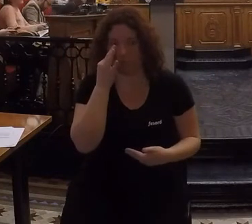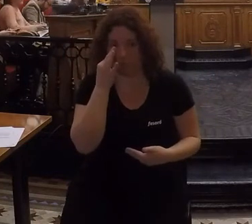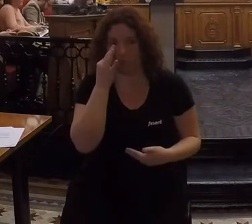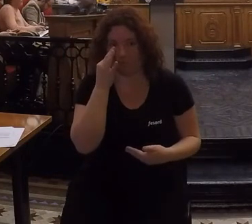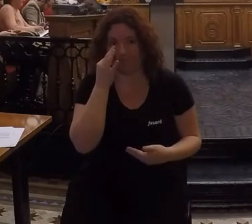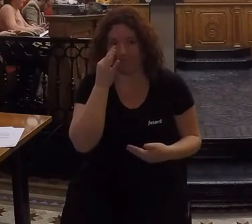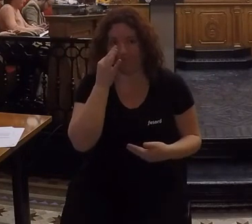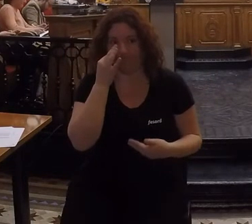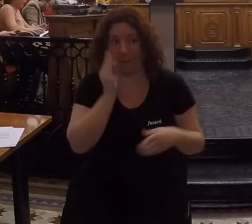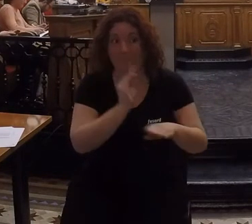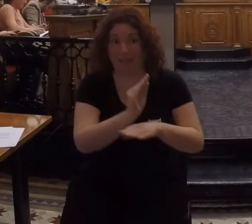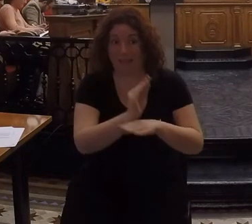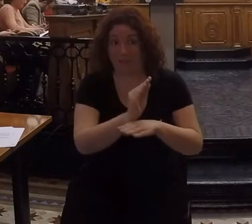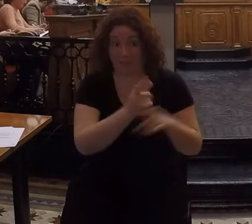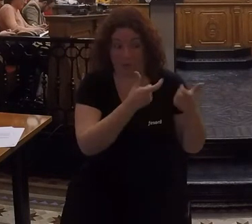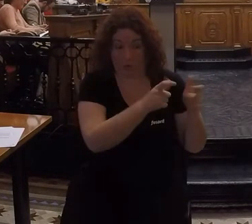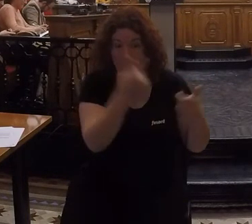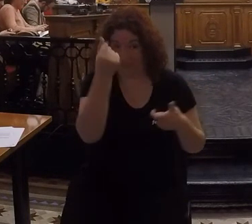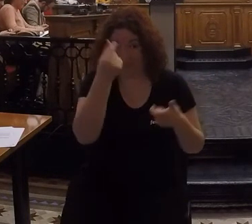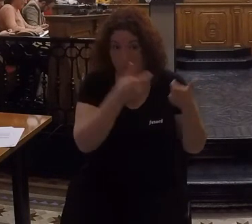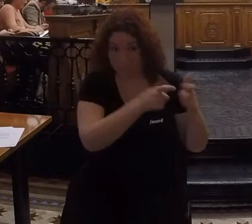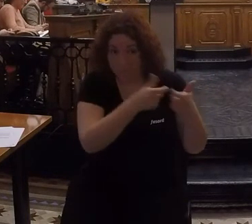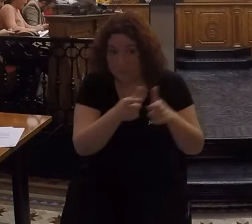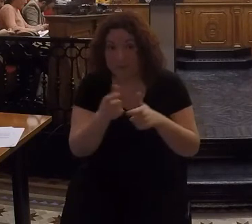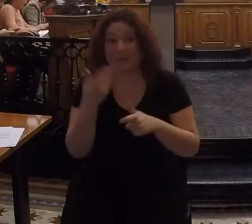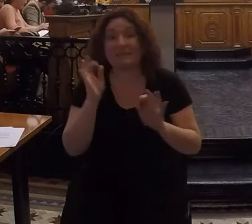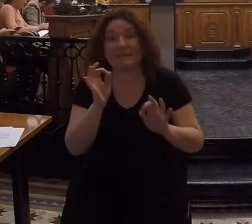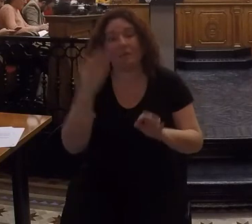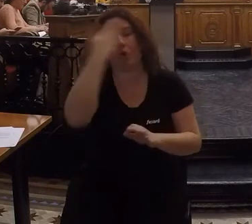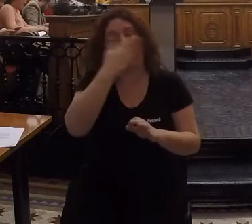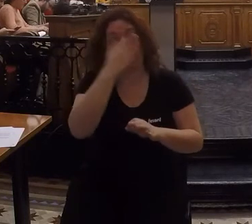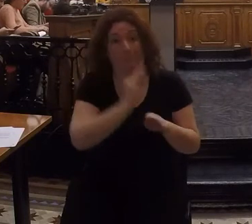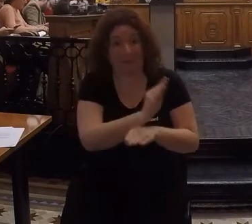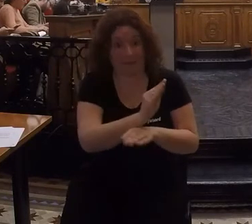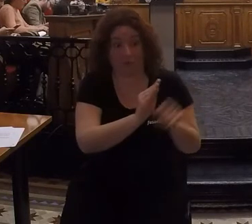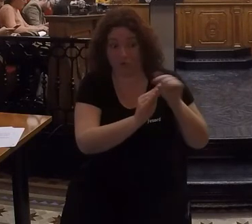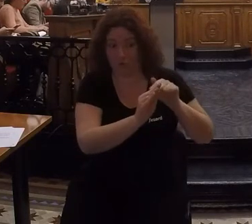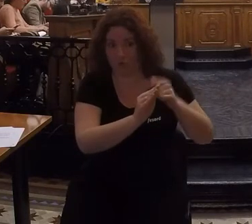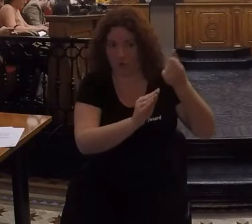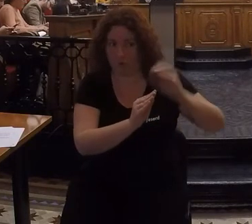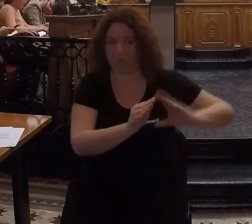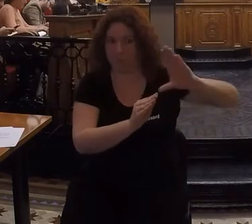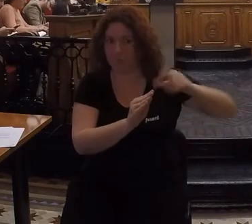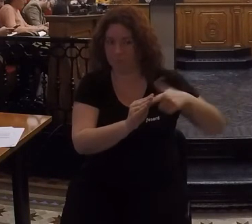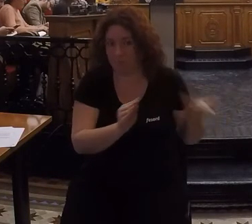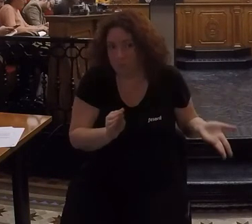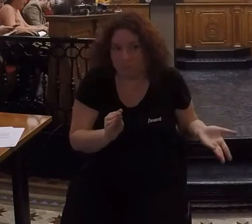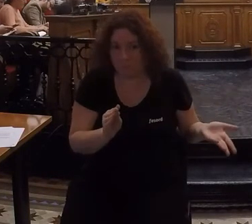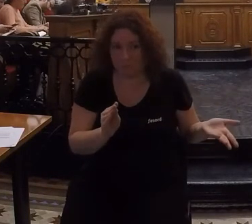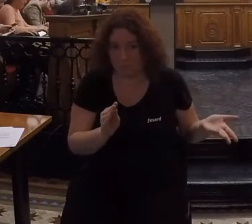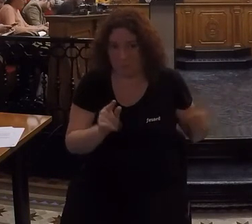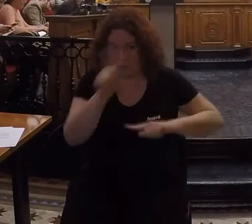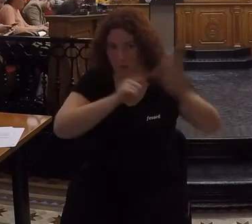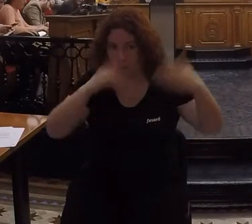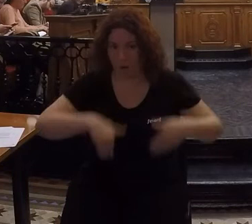en las partidas de mantenimiento en general y concretamente la de mantenimiento de colegios, es considerable. En segundo